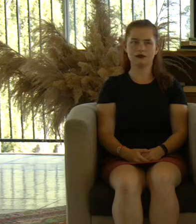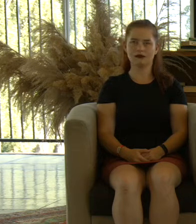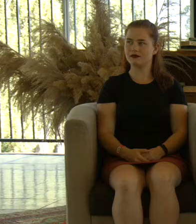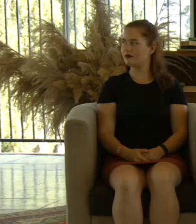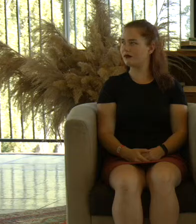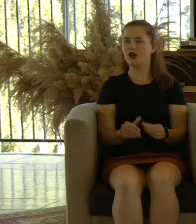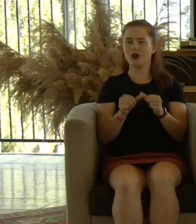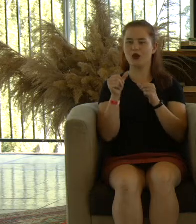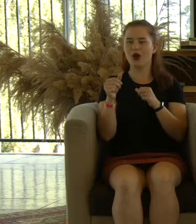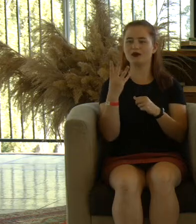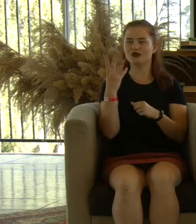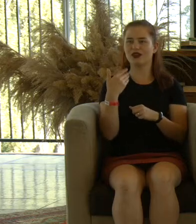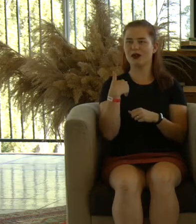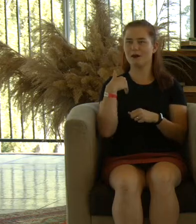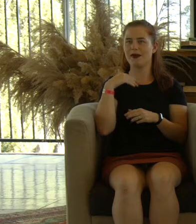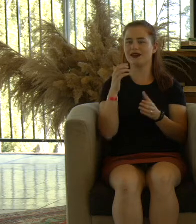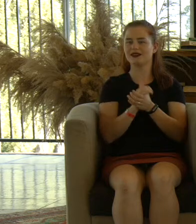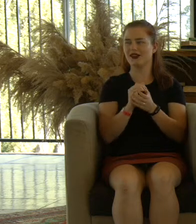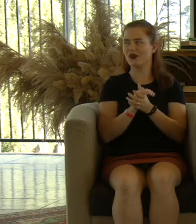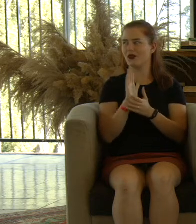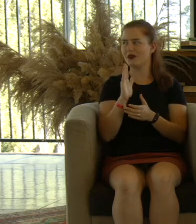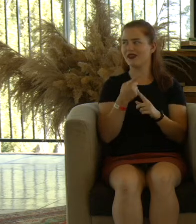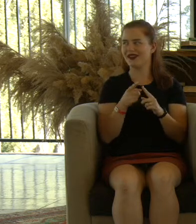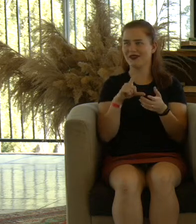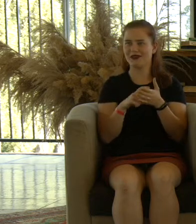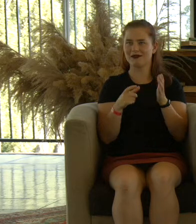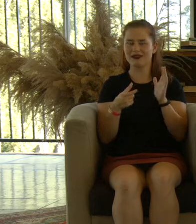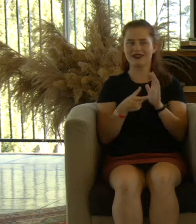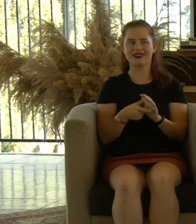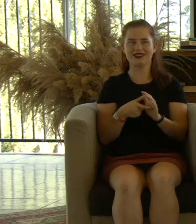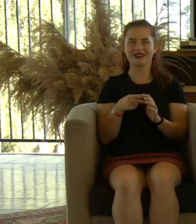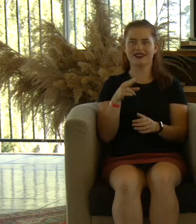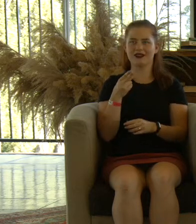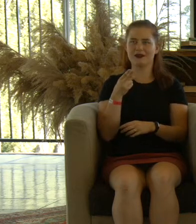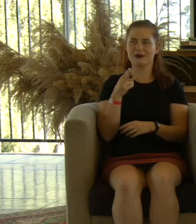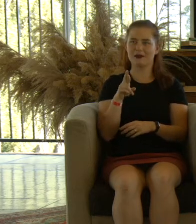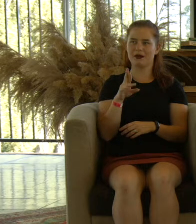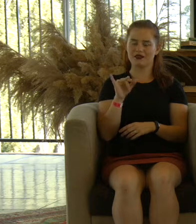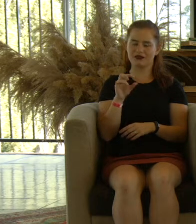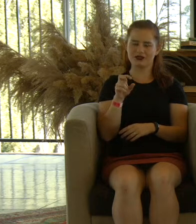Кроме 4 моих знакомых в этой комнате. Смотрите, пятнат – это